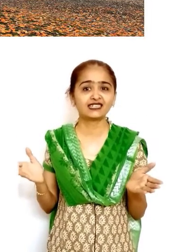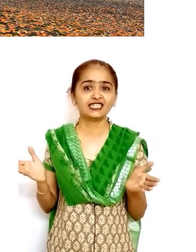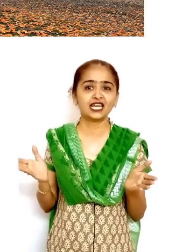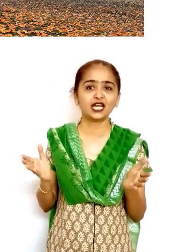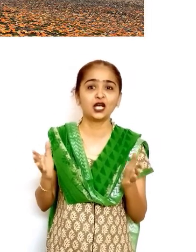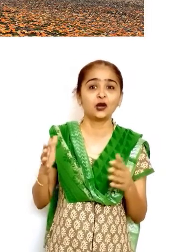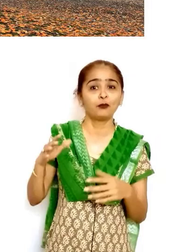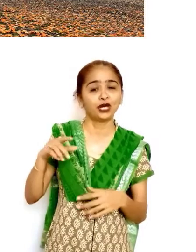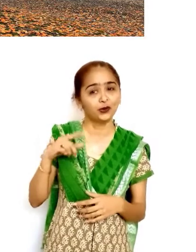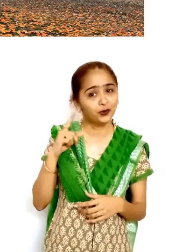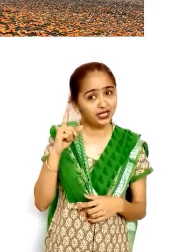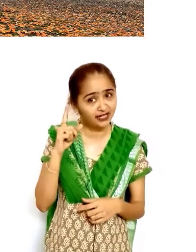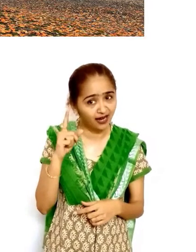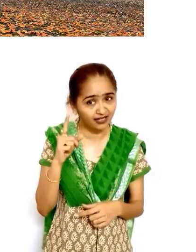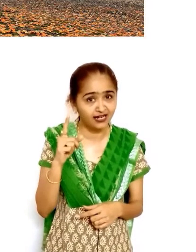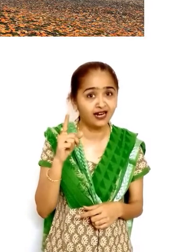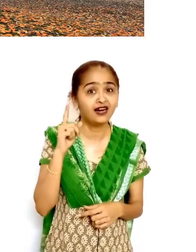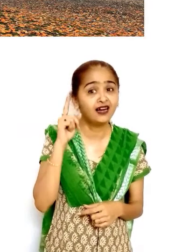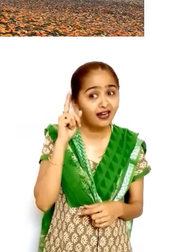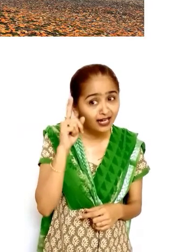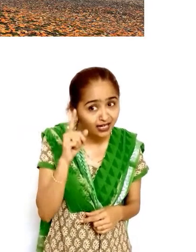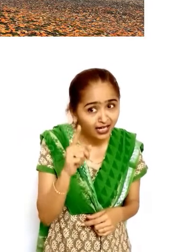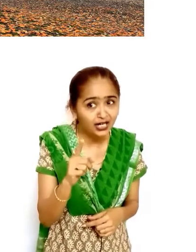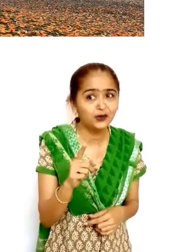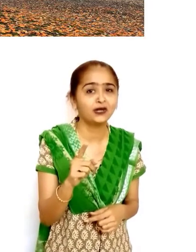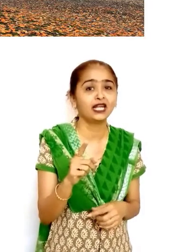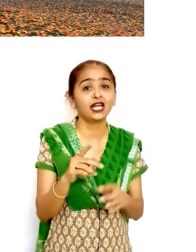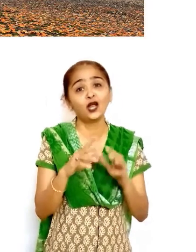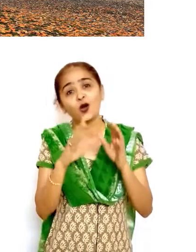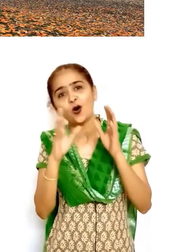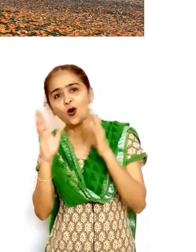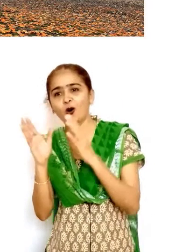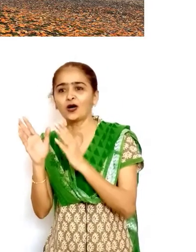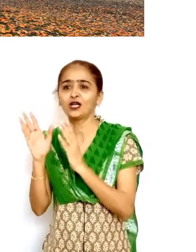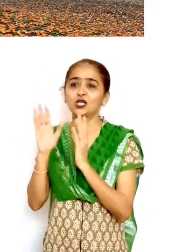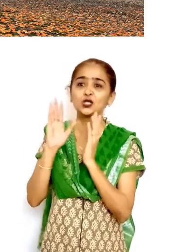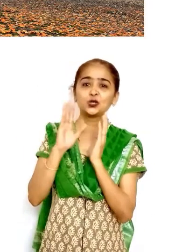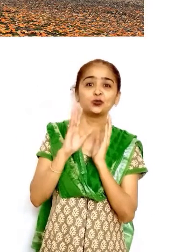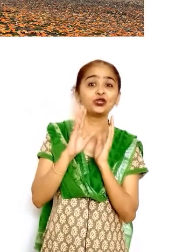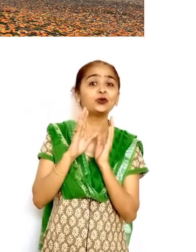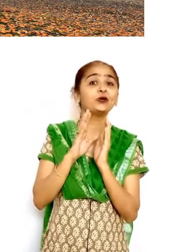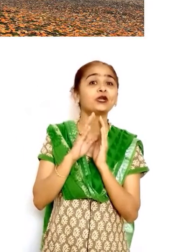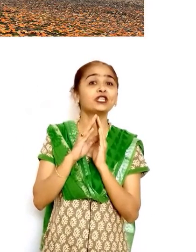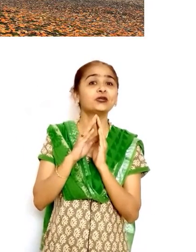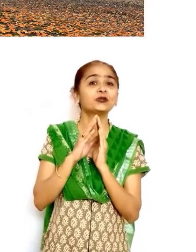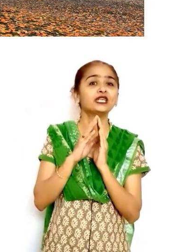लगती है पेड़ों की डालियाँ हिलने डुलने और झूमती हुई प्रतीत होती